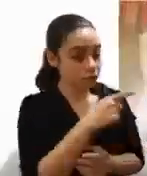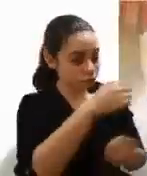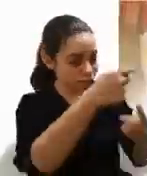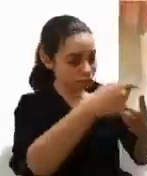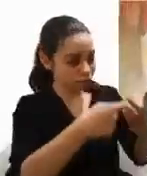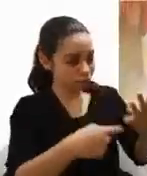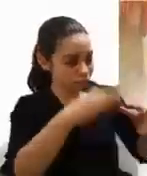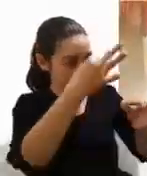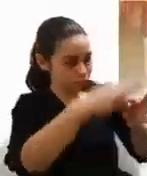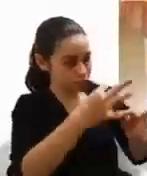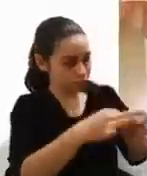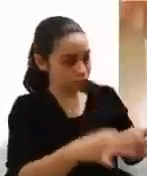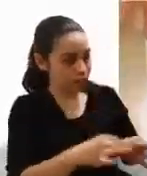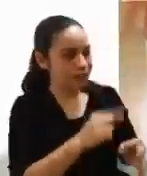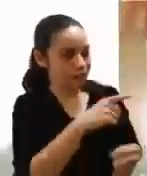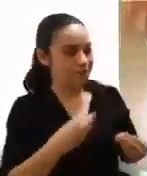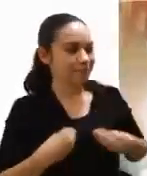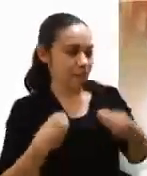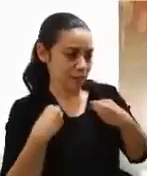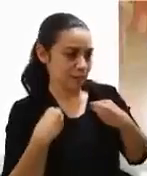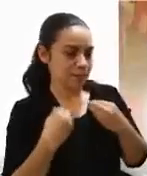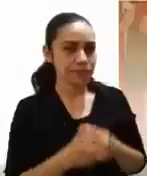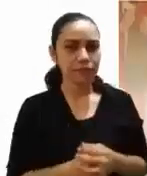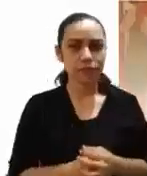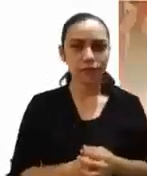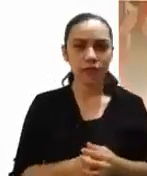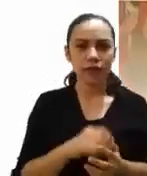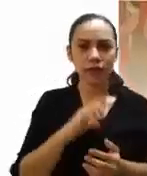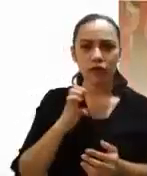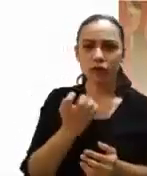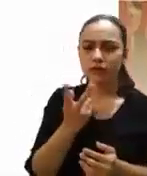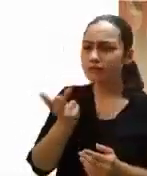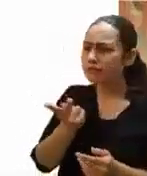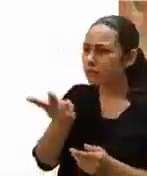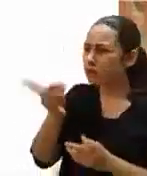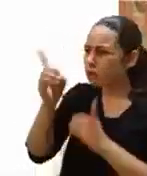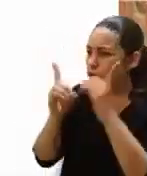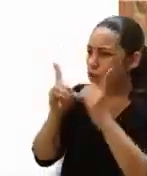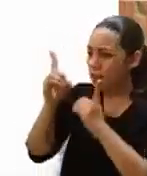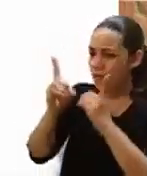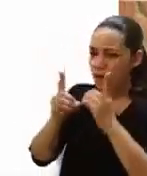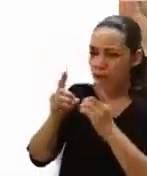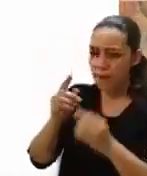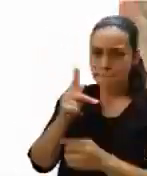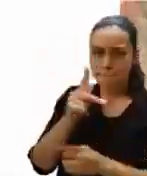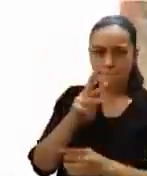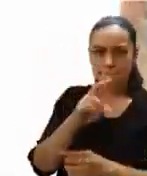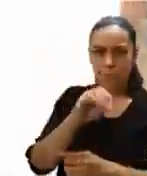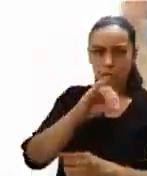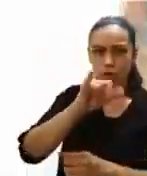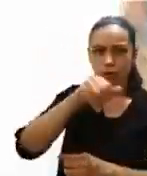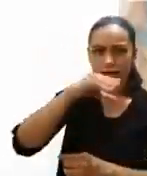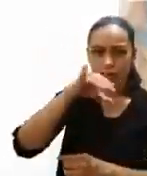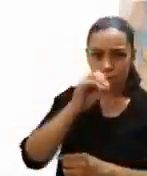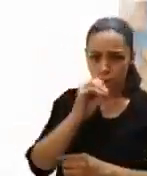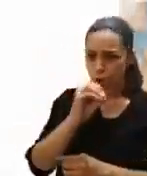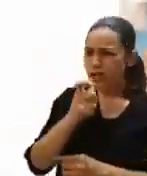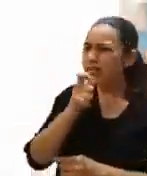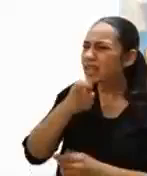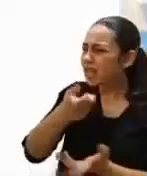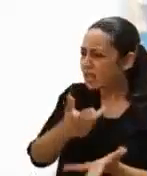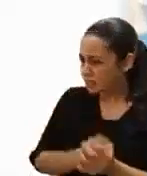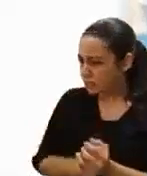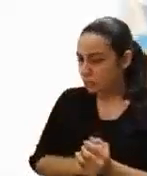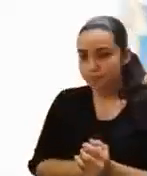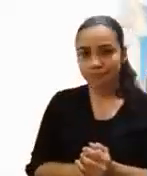preguntó a Jesús: ¿Y quién es mi prójimo? Jesús le contestó: Un hombre que bajaba por el camino de Jerusalén